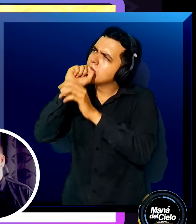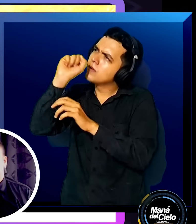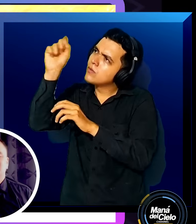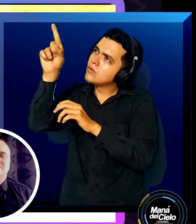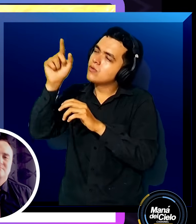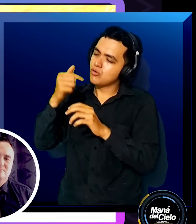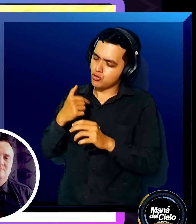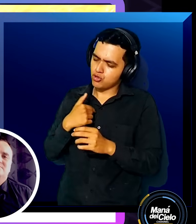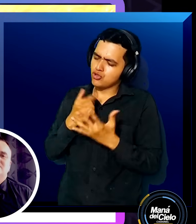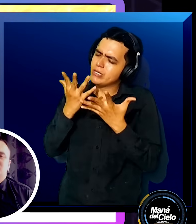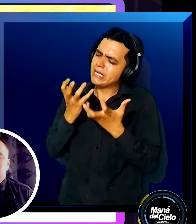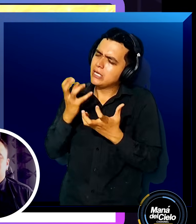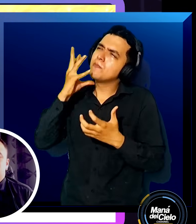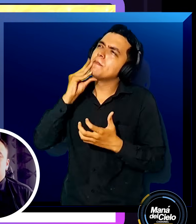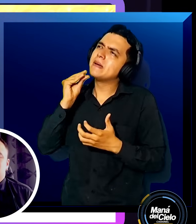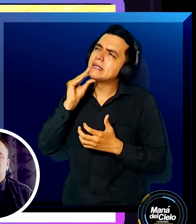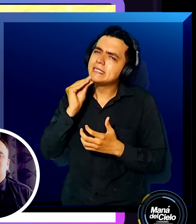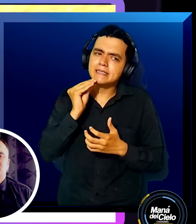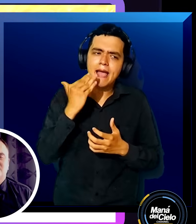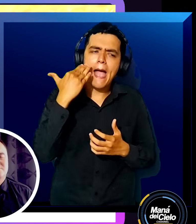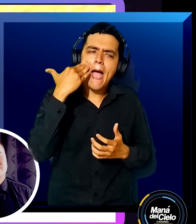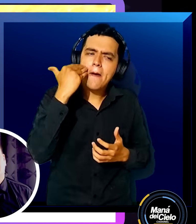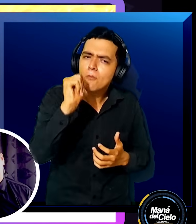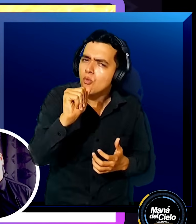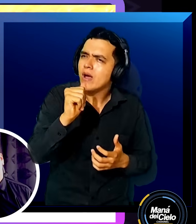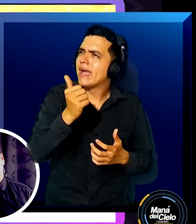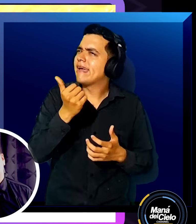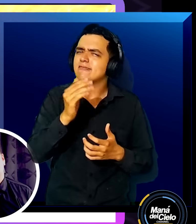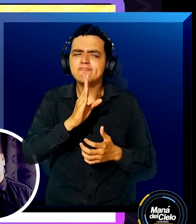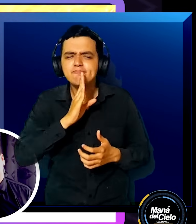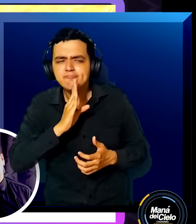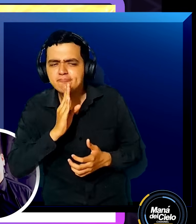cuando se trata de la salvación de un alma, ve, hermano,